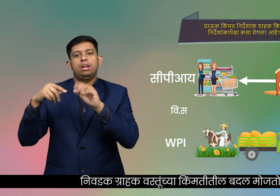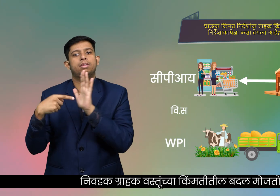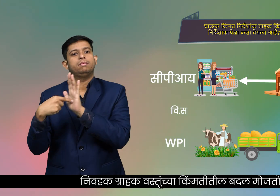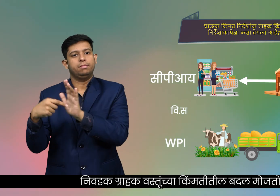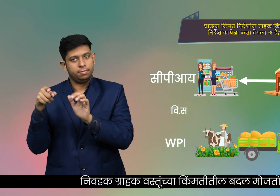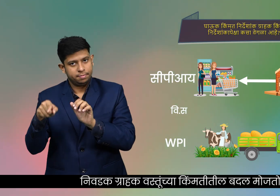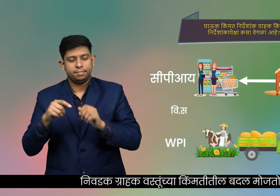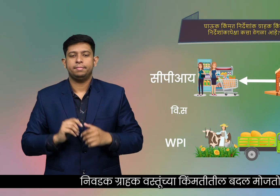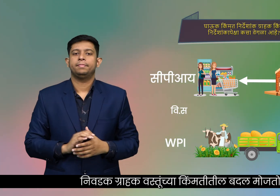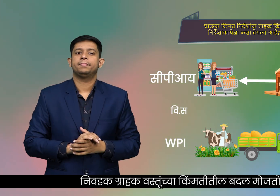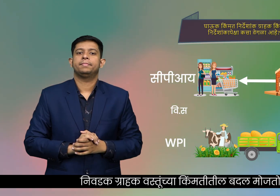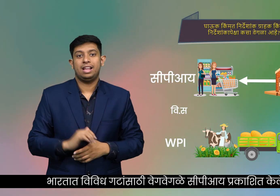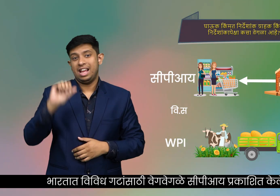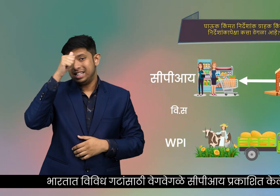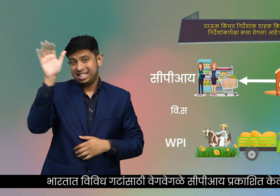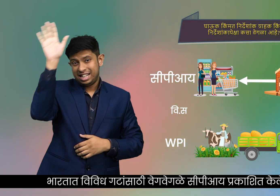बदल मोजतो.